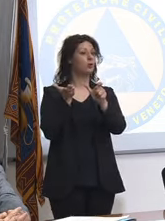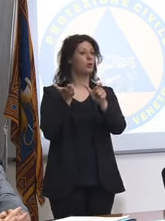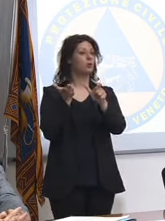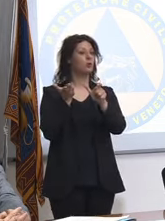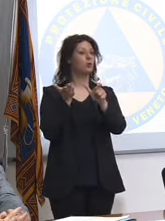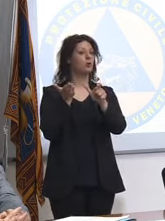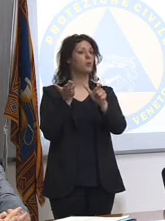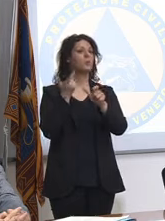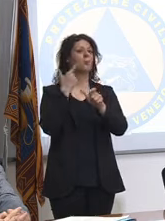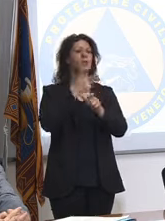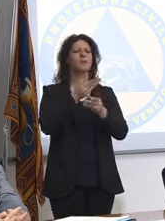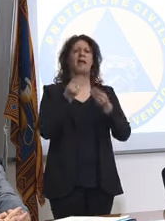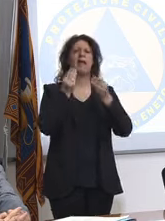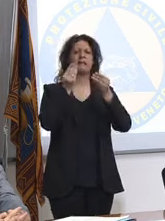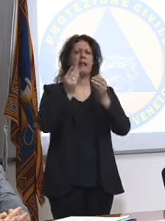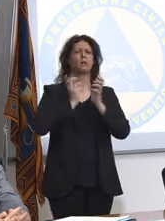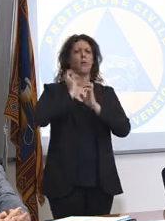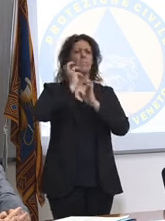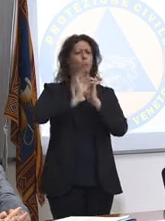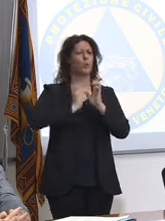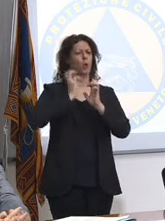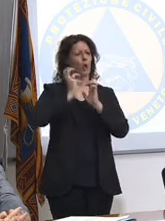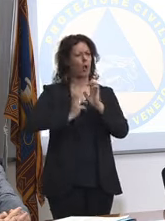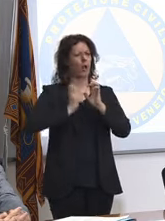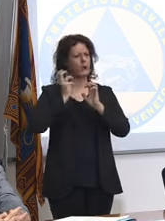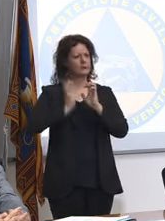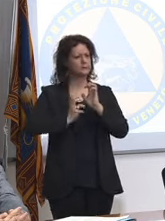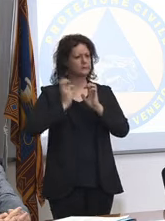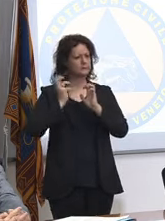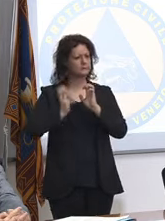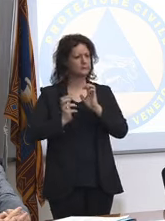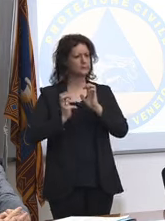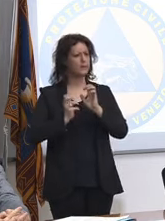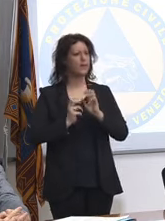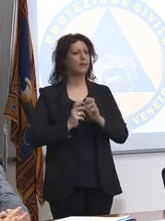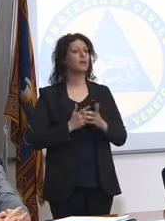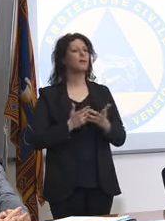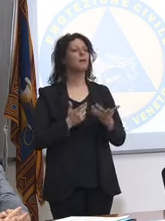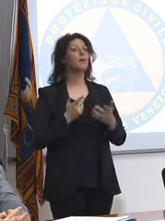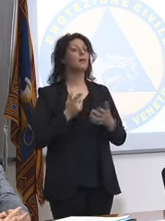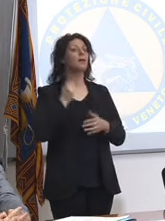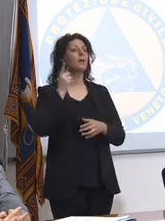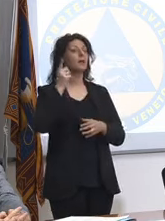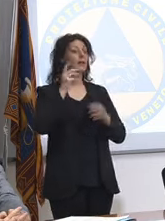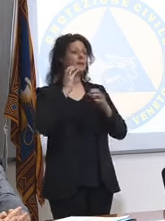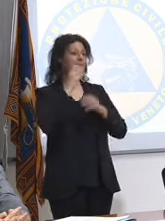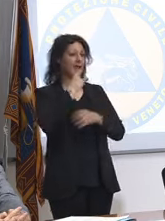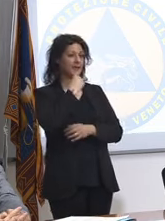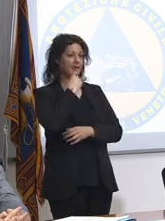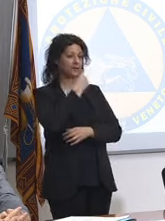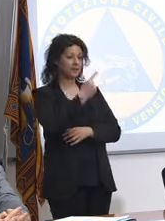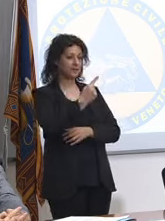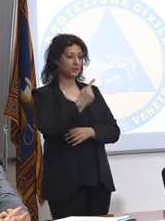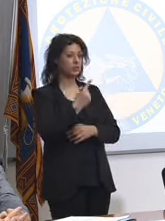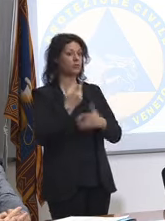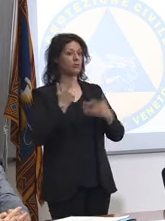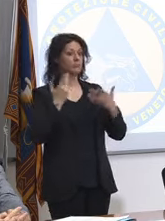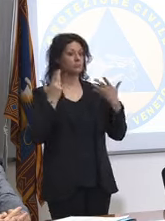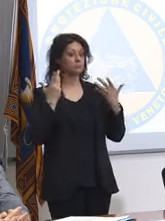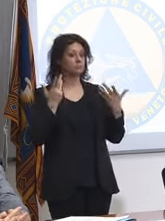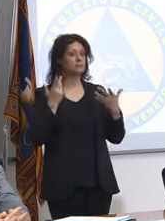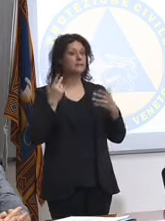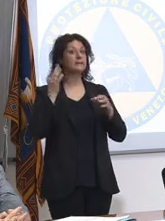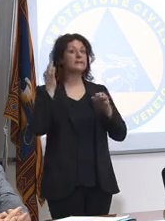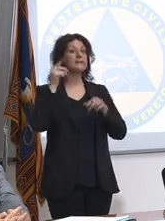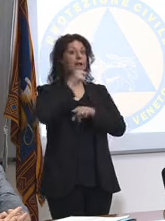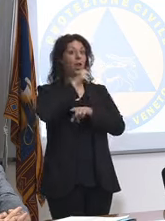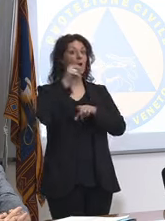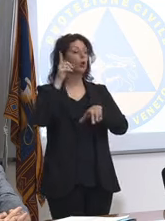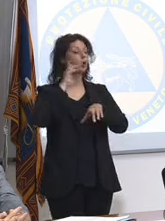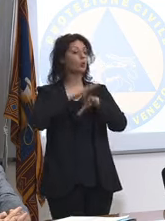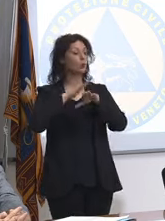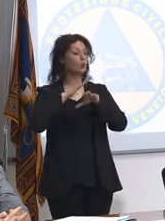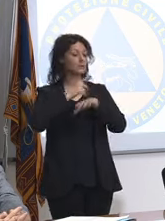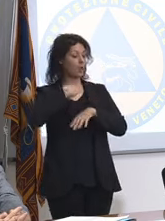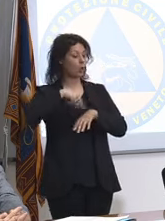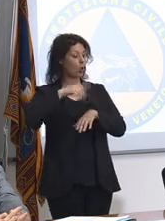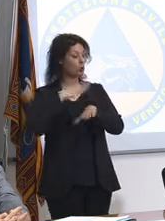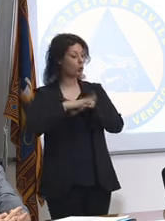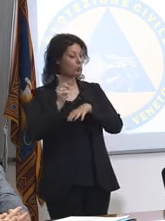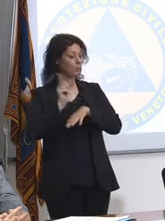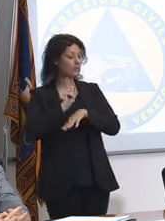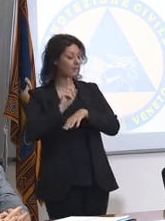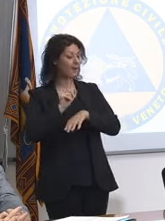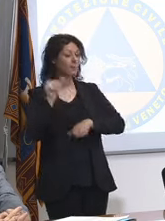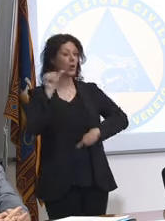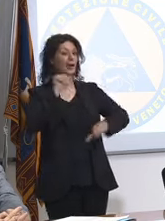di burocrazia, sempre agenzia di stampa, se non avessimo usato i reagenti dell'Imperial College ci avremmo messo un